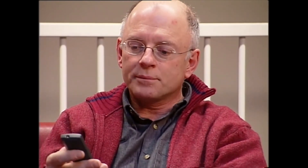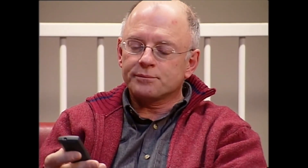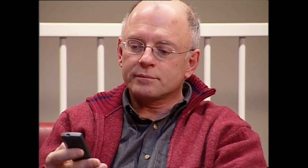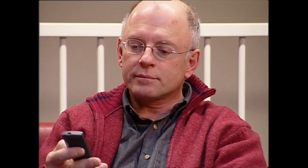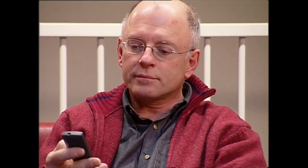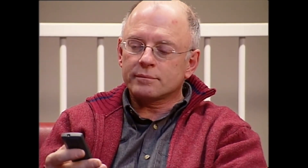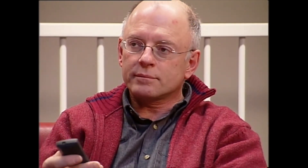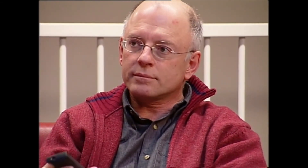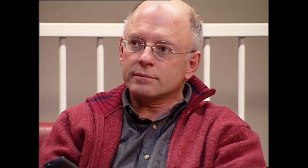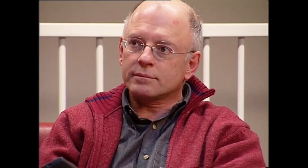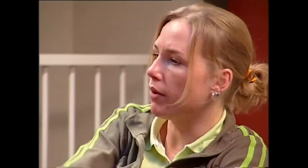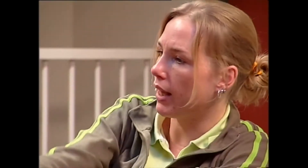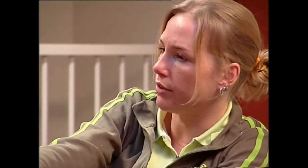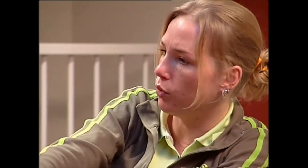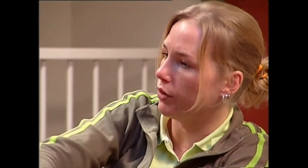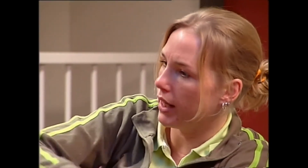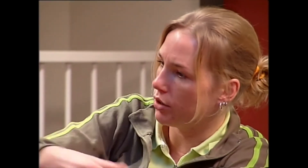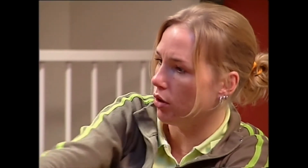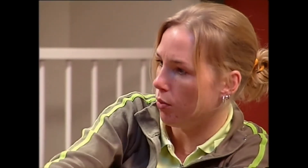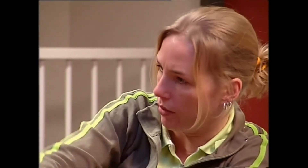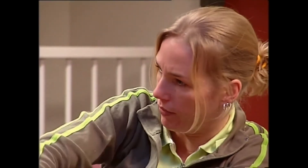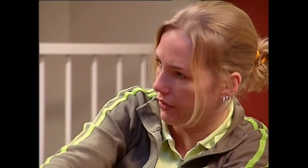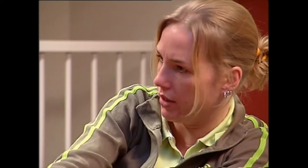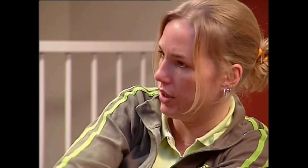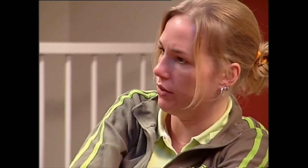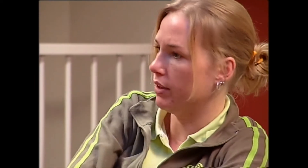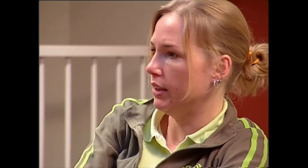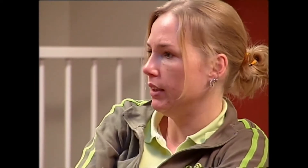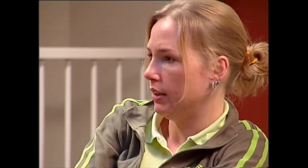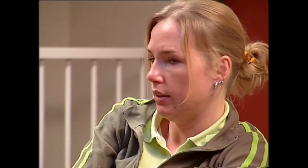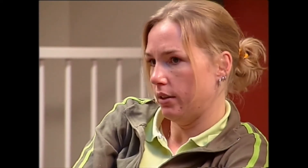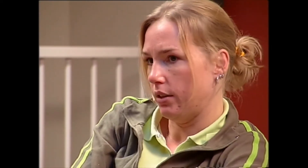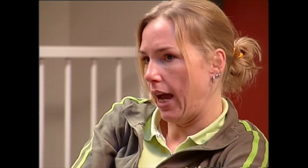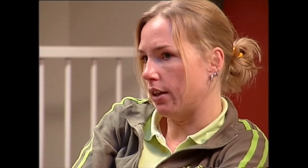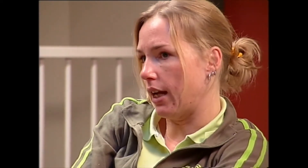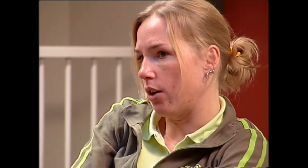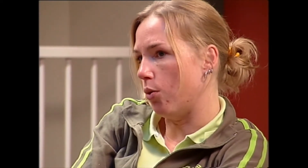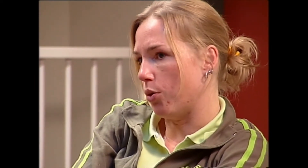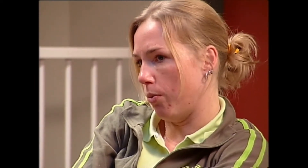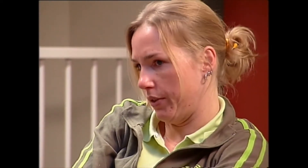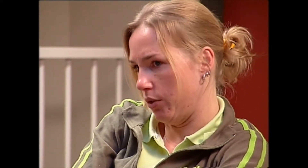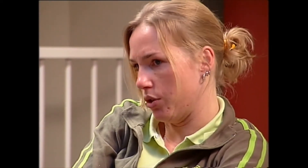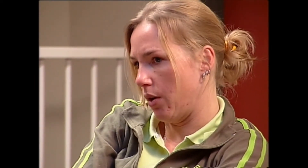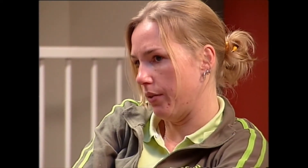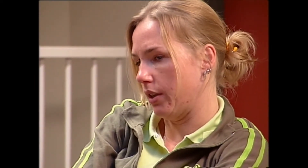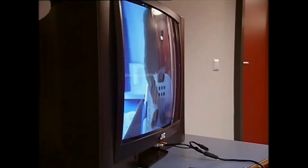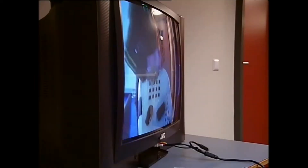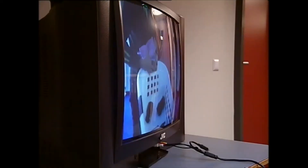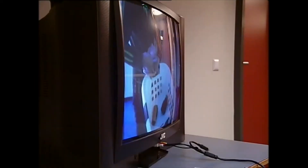ik wel doe, is het de mand laten voelen tijdens het lopen wat erin zit. Ja. Eigenlijk het aanloopje op wat hij dus nou heeft gedaan.